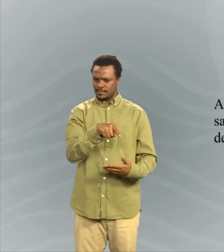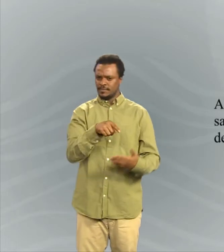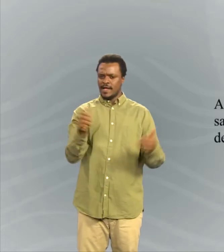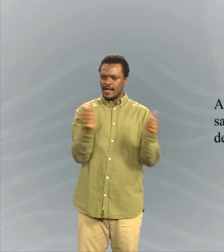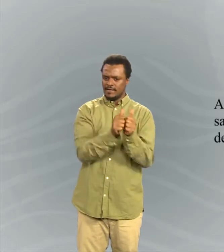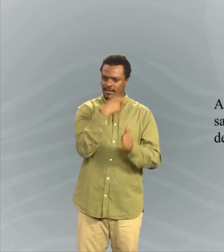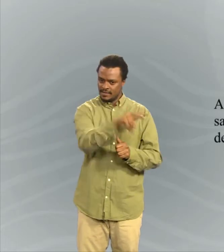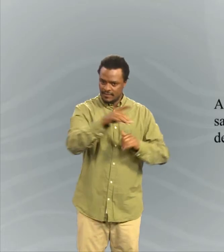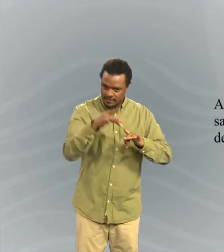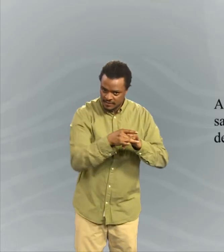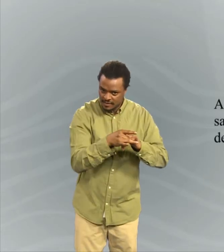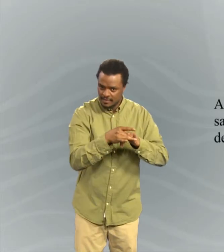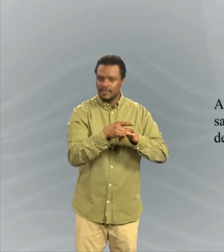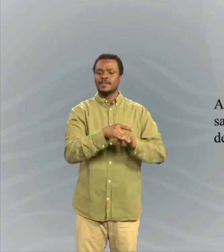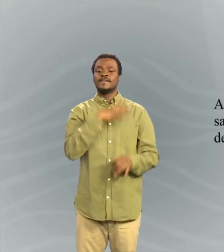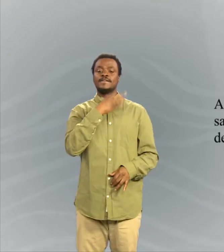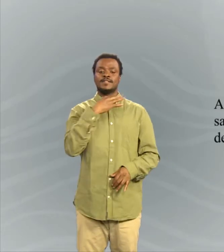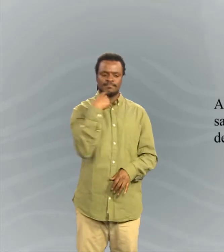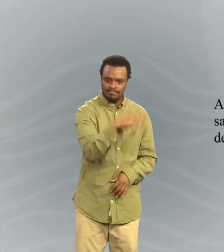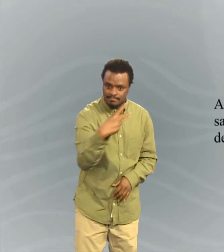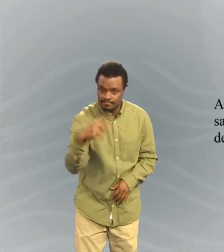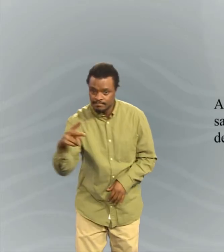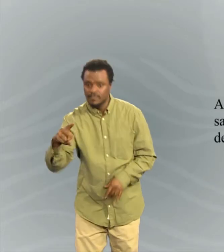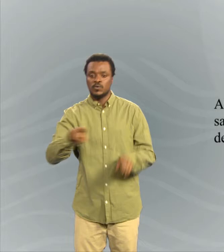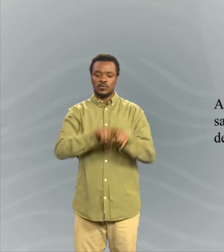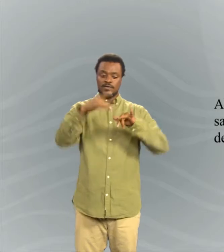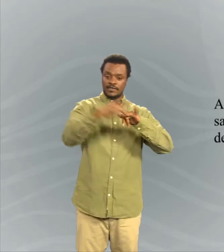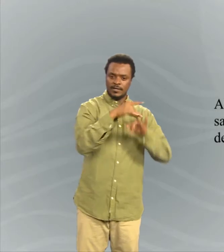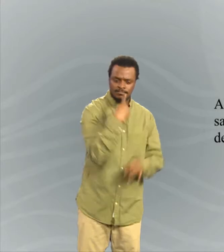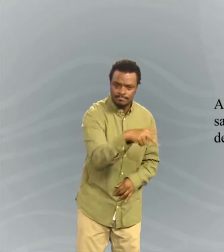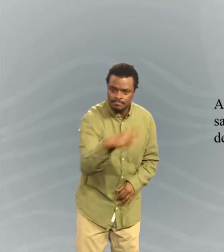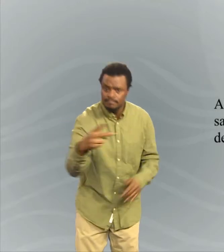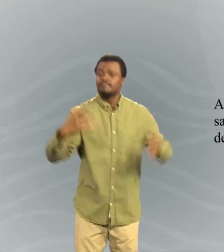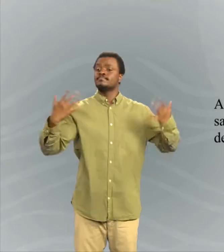Alors Noé sort avec ses fils, sa femme et les femmes de ses fils.